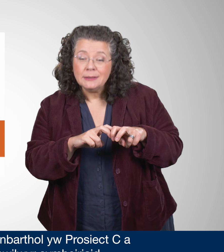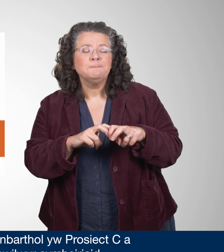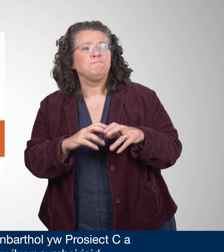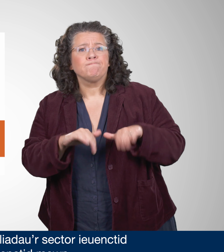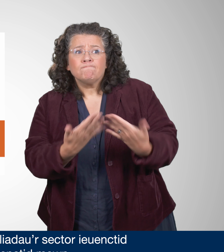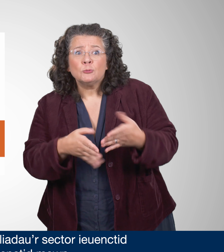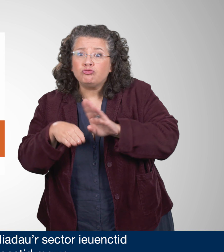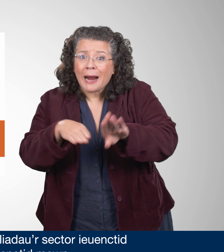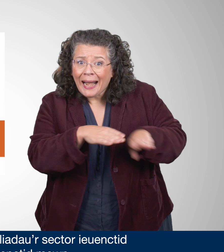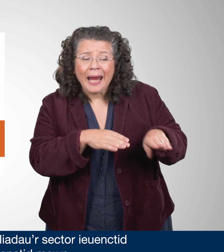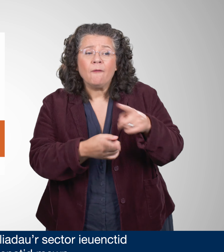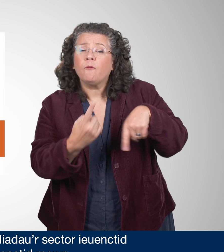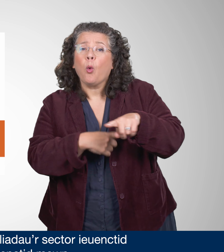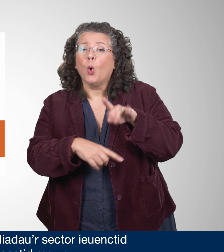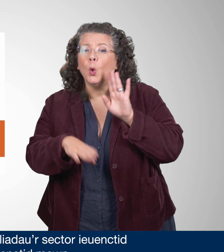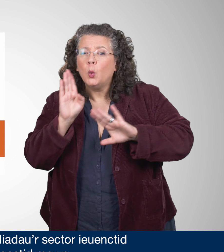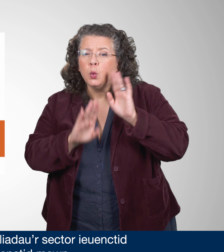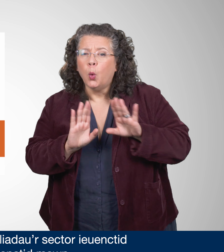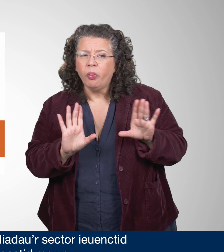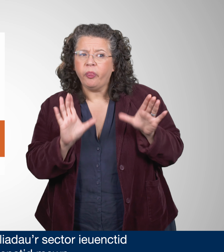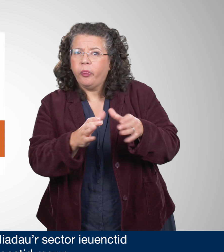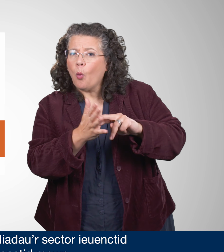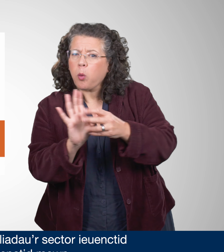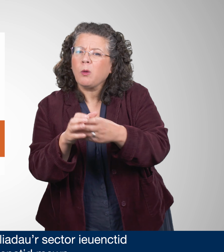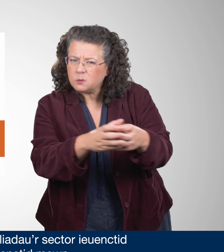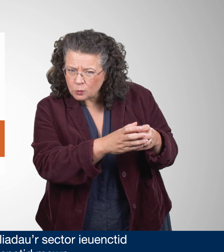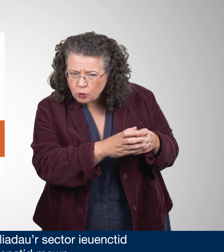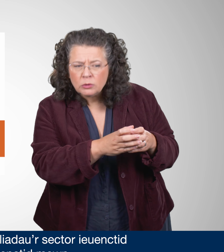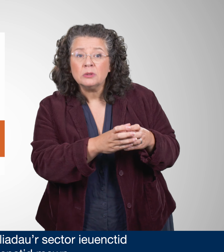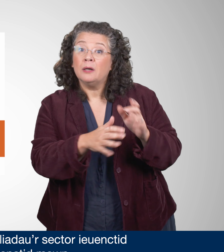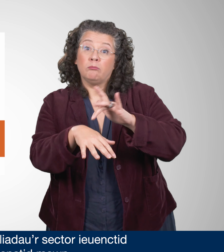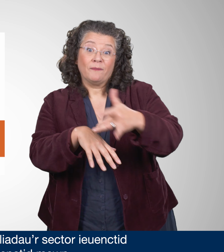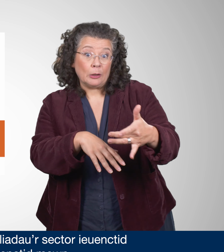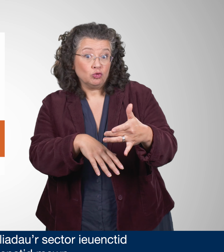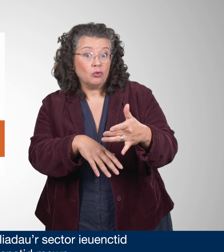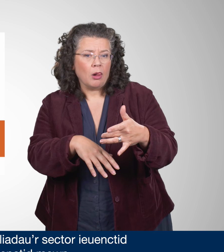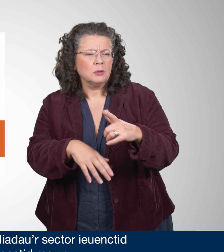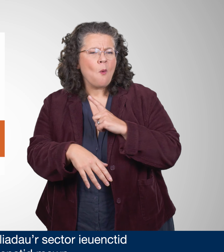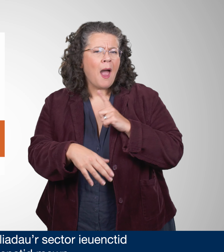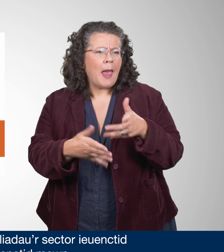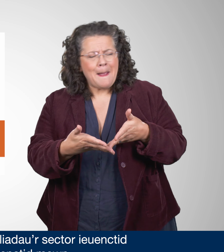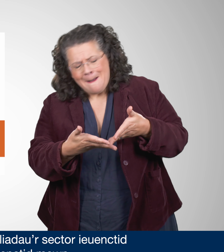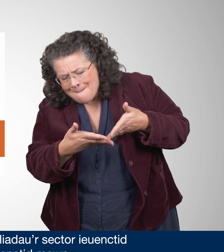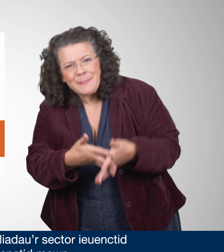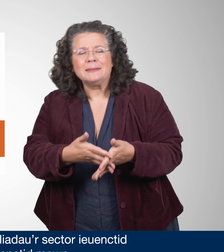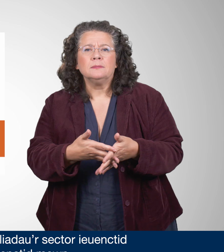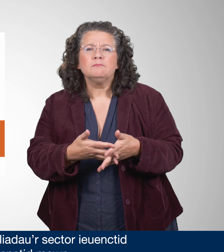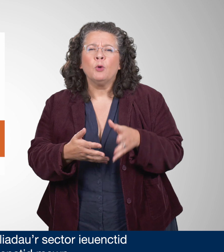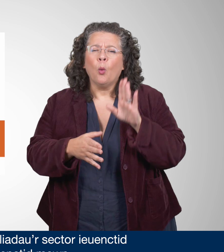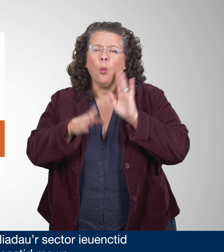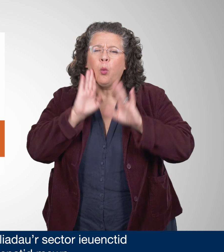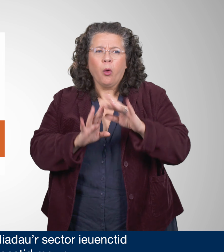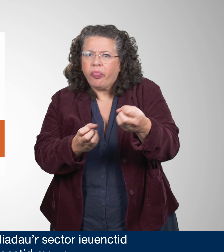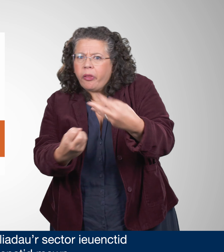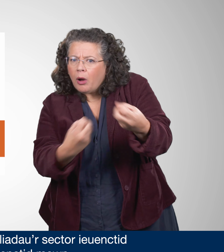ac hyfforddiant ar gyfer sefydliadau'r sector ieuenctid